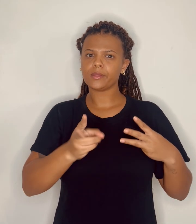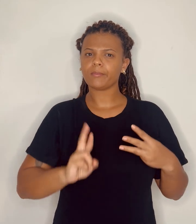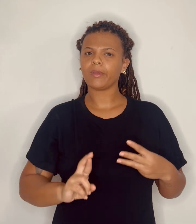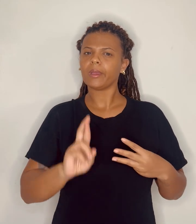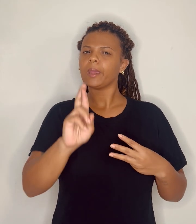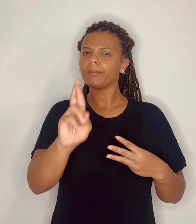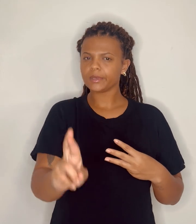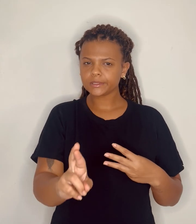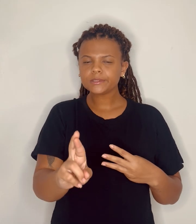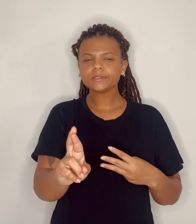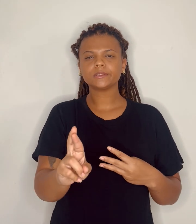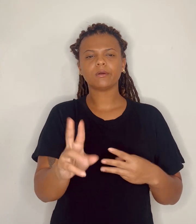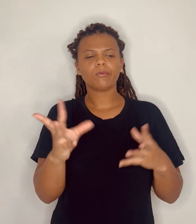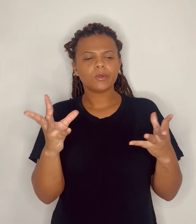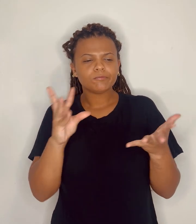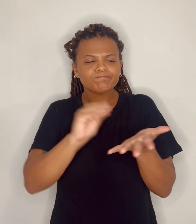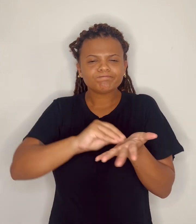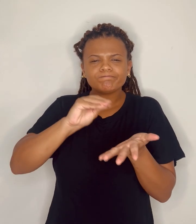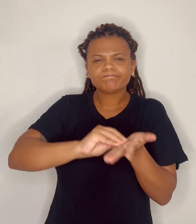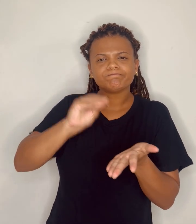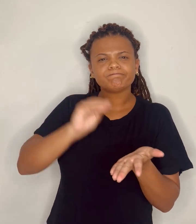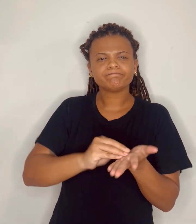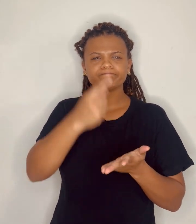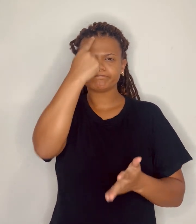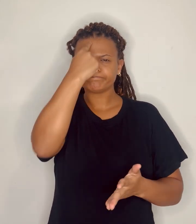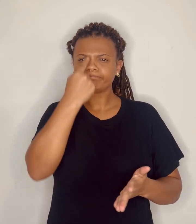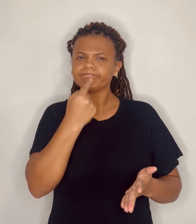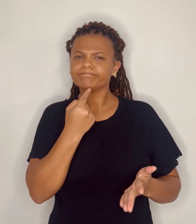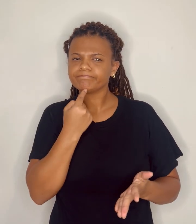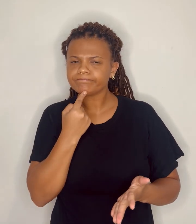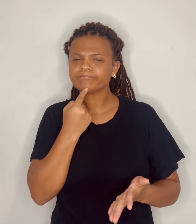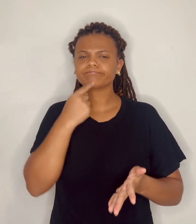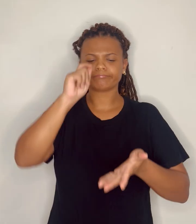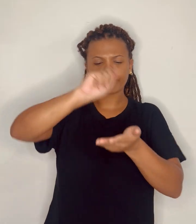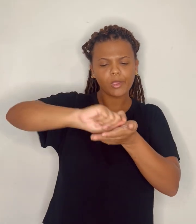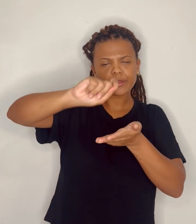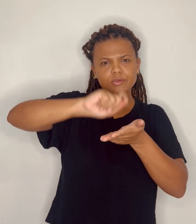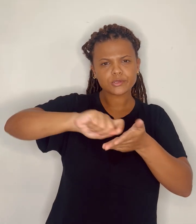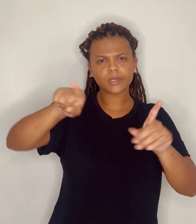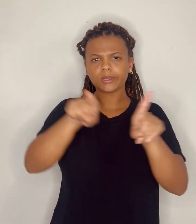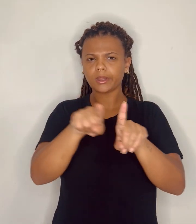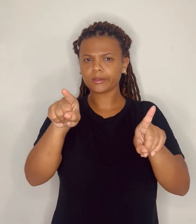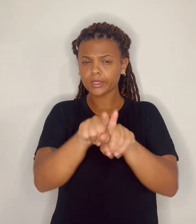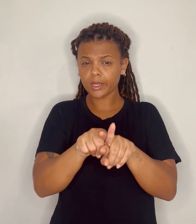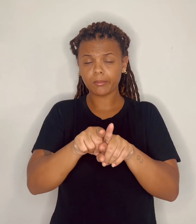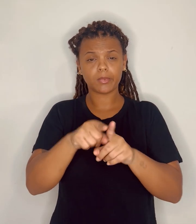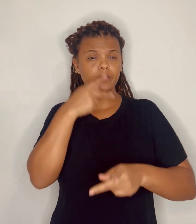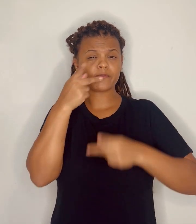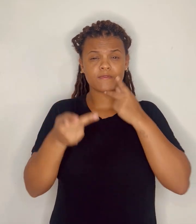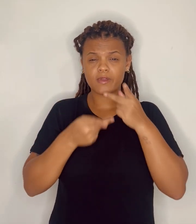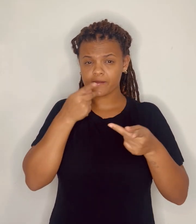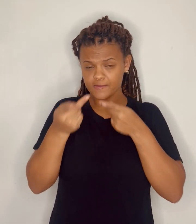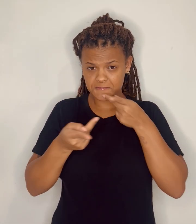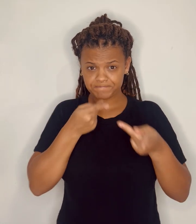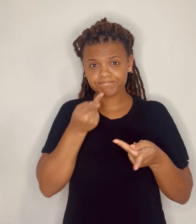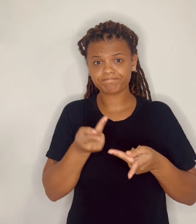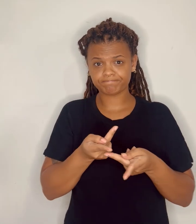é quanto é pouco registrado de forma pictórica, de forma escrita, de forma falada, a